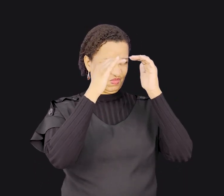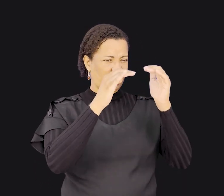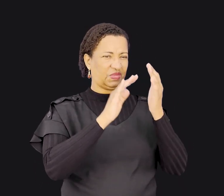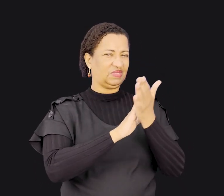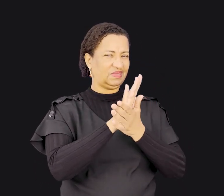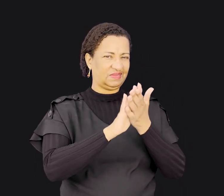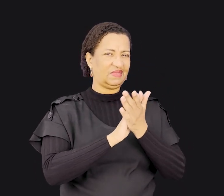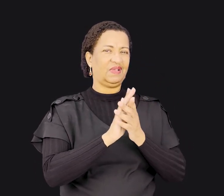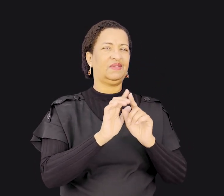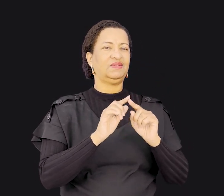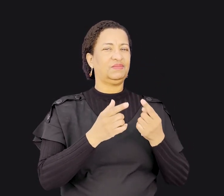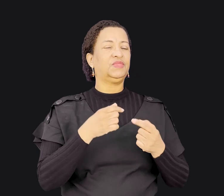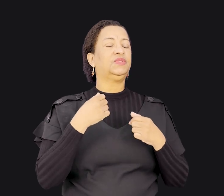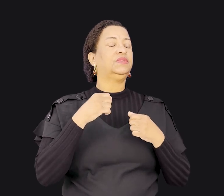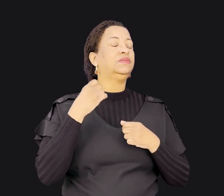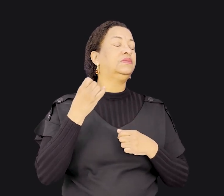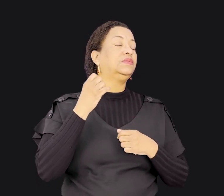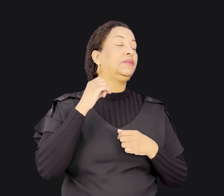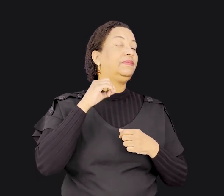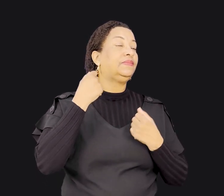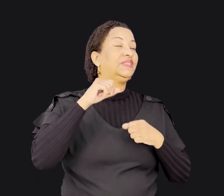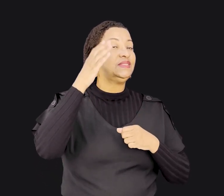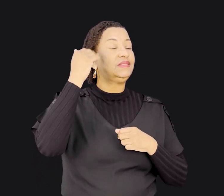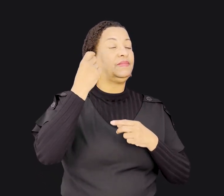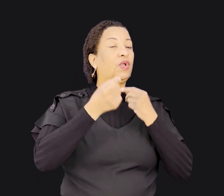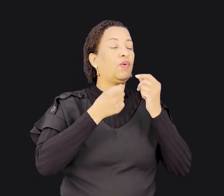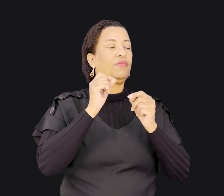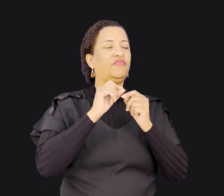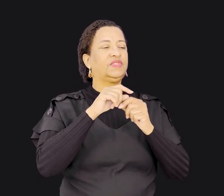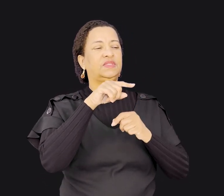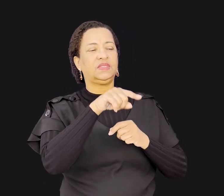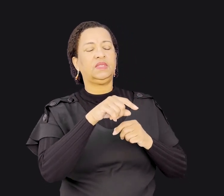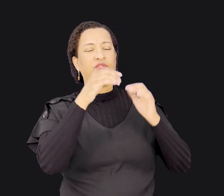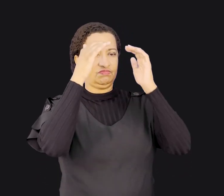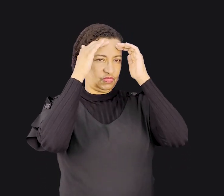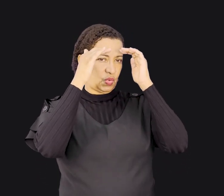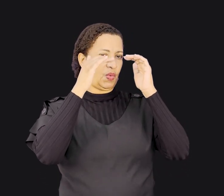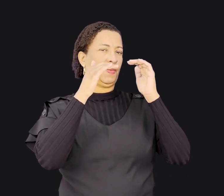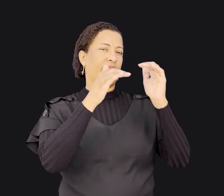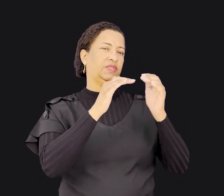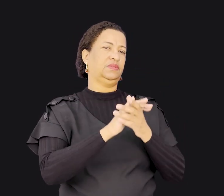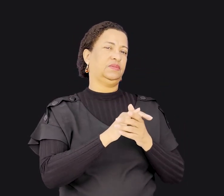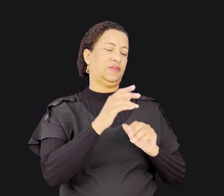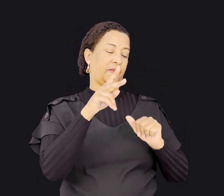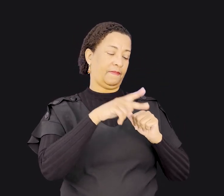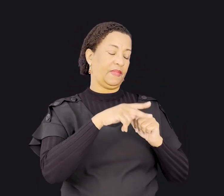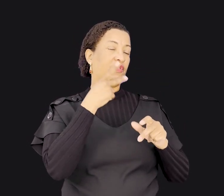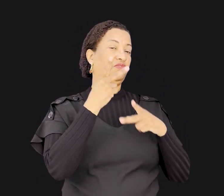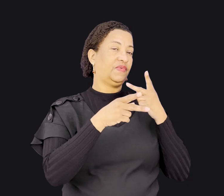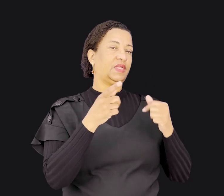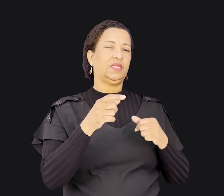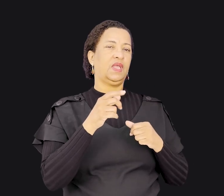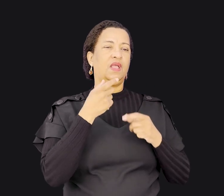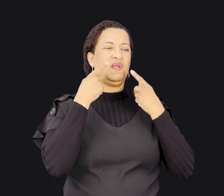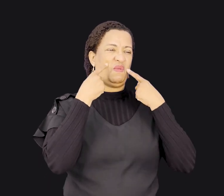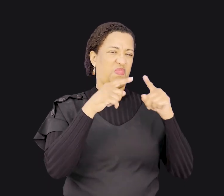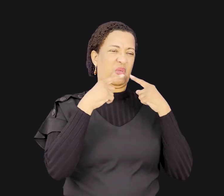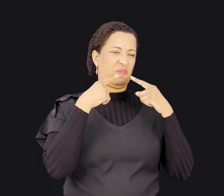O problema é saber como fazê-lo assumir a sua parte. Pedro ensina que é sem palavra, o que quer dizer não ficar em pé